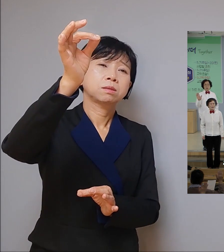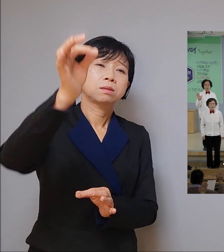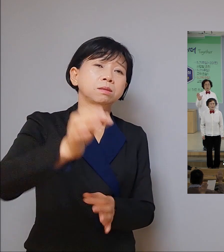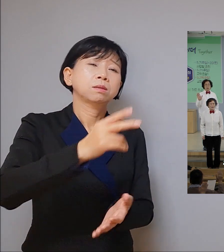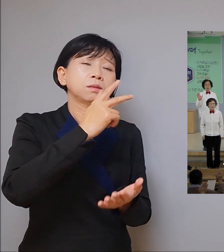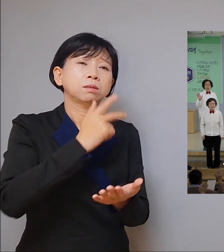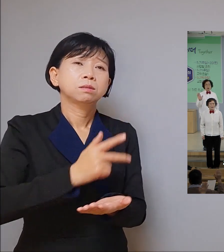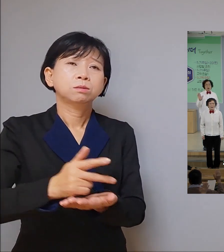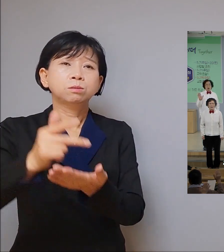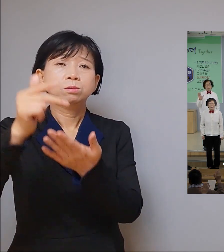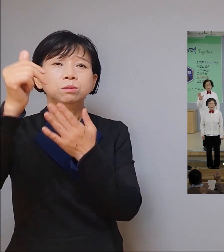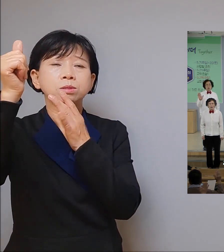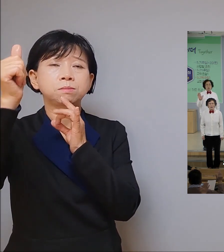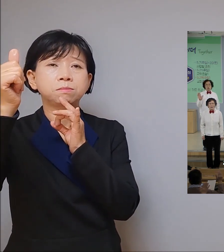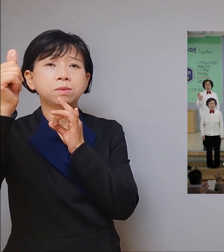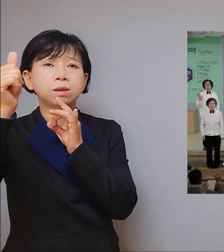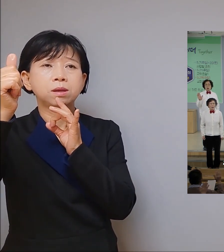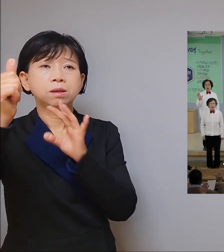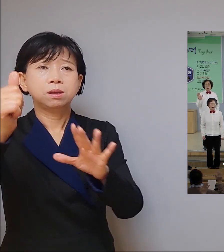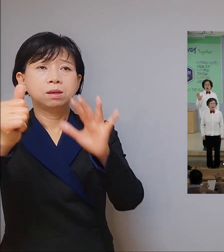영원히